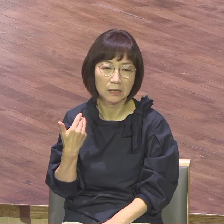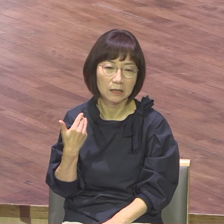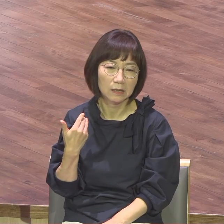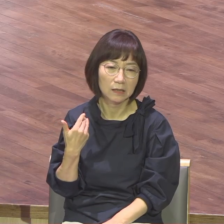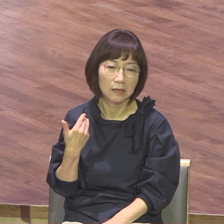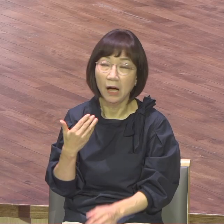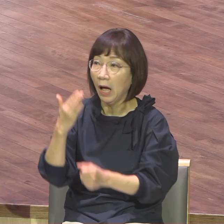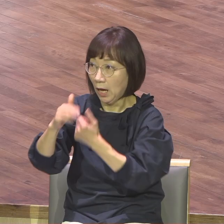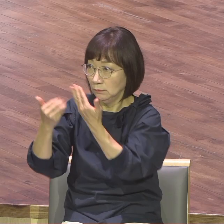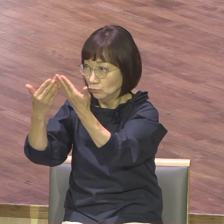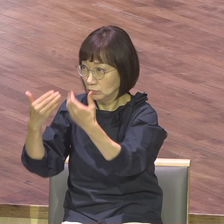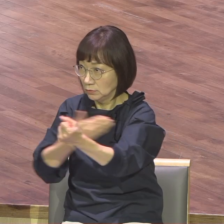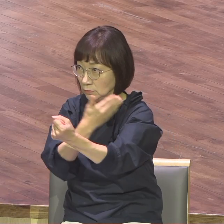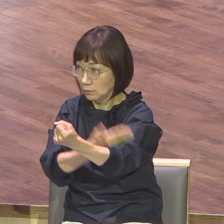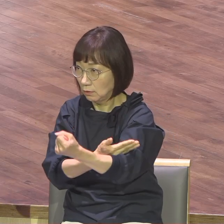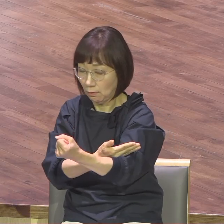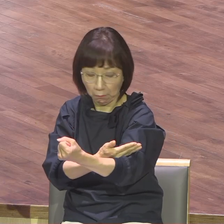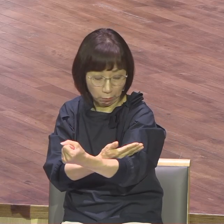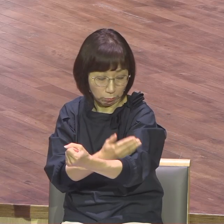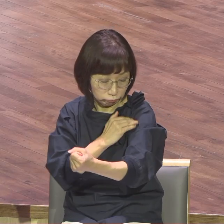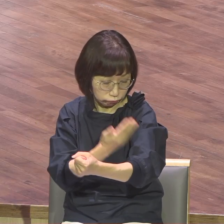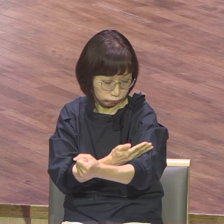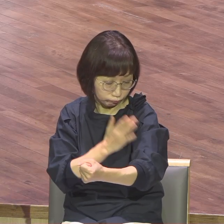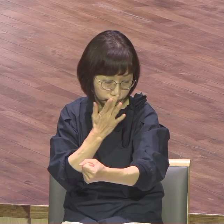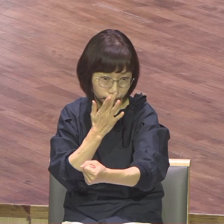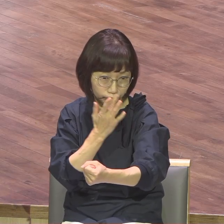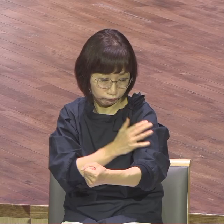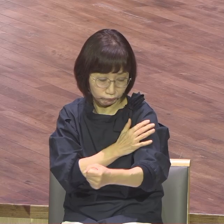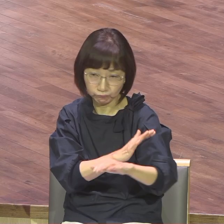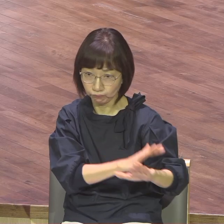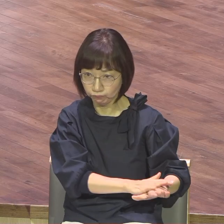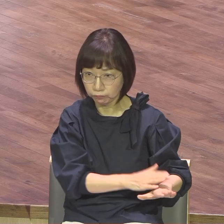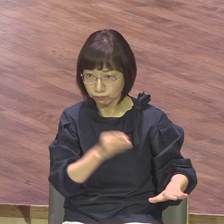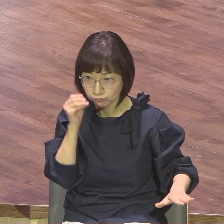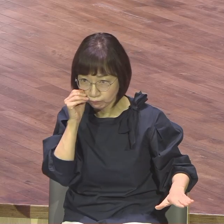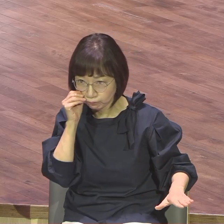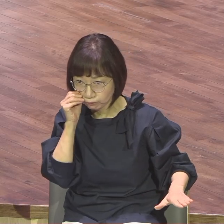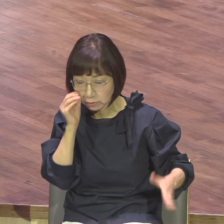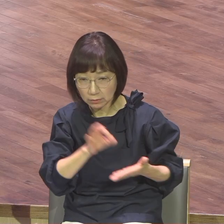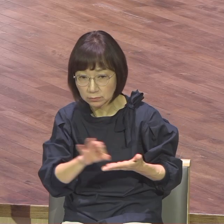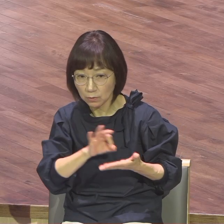그 능력을 사용하지 못하니까 늘 허하지요.